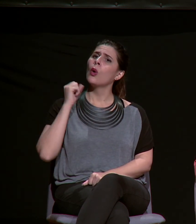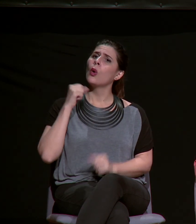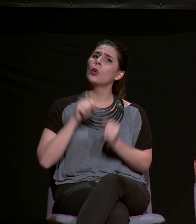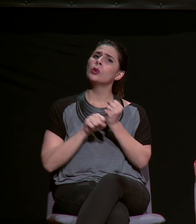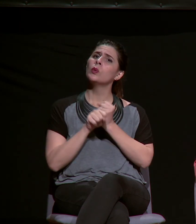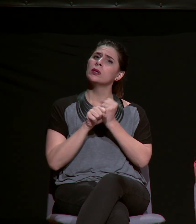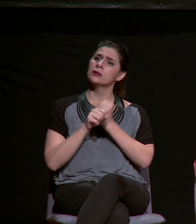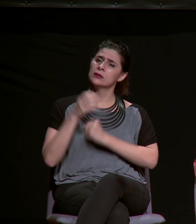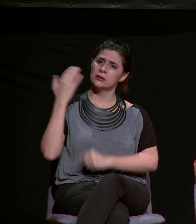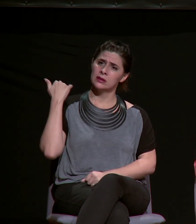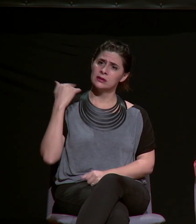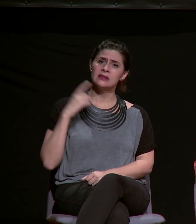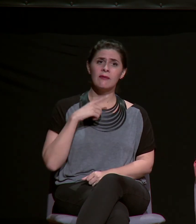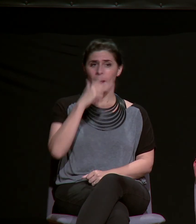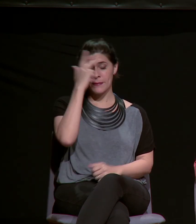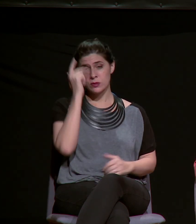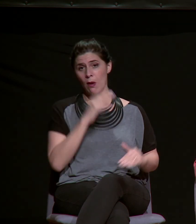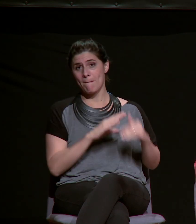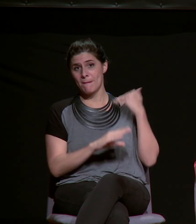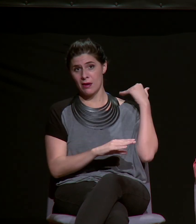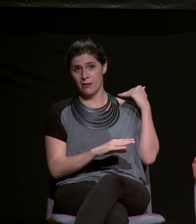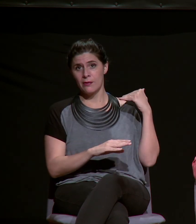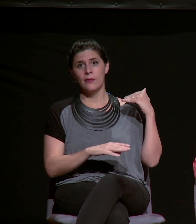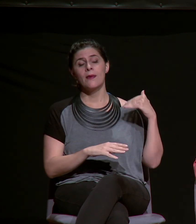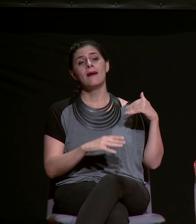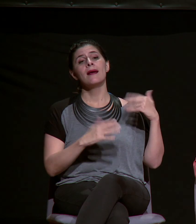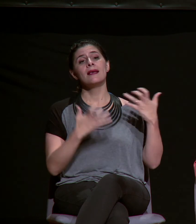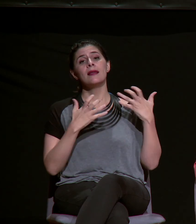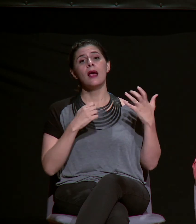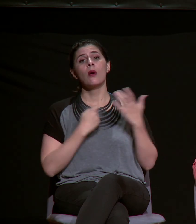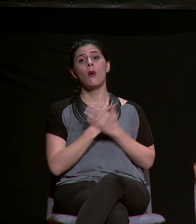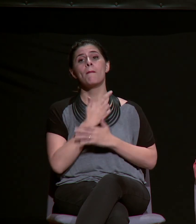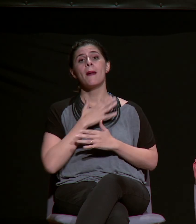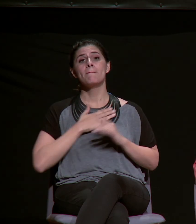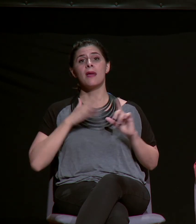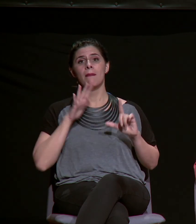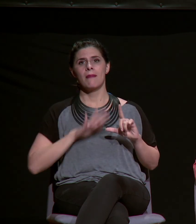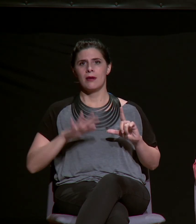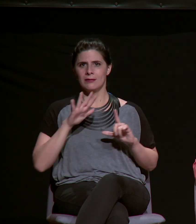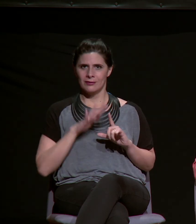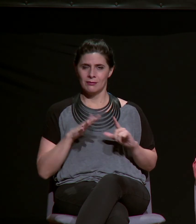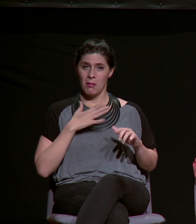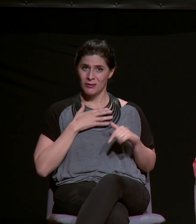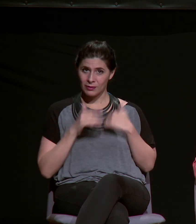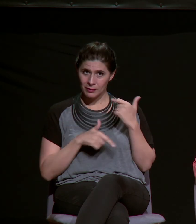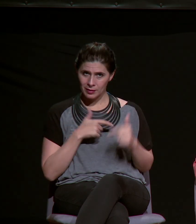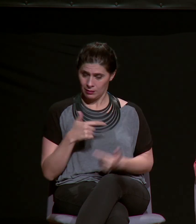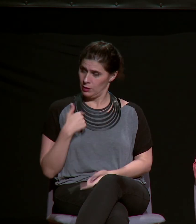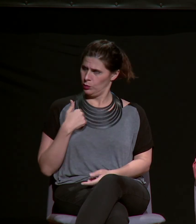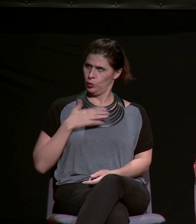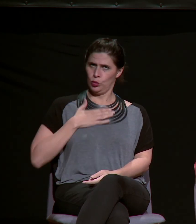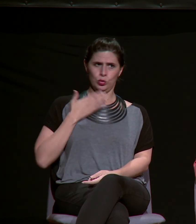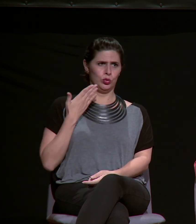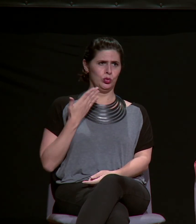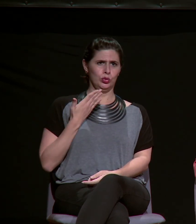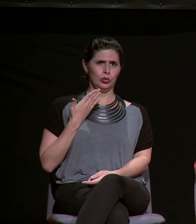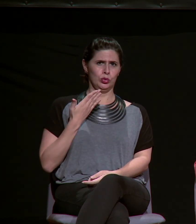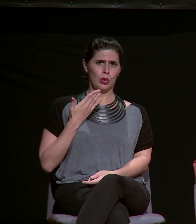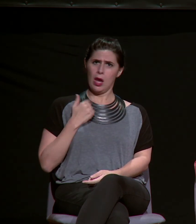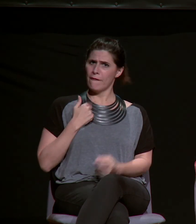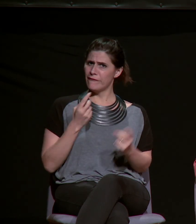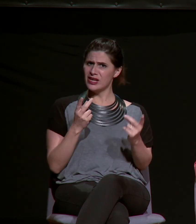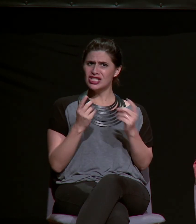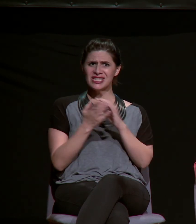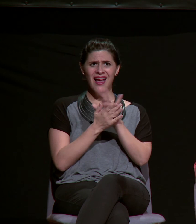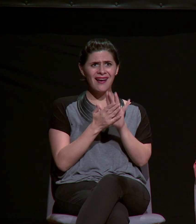do meu trabalho. Eu levei um susto, porque eu nunca tinha vendido. Quem dirá vender a imagem